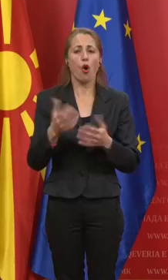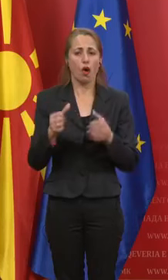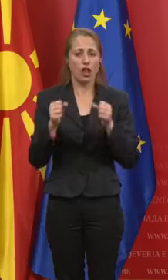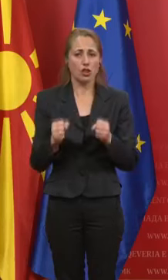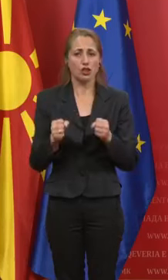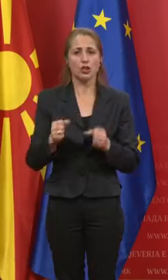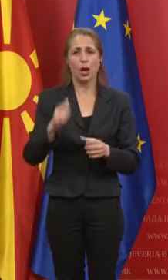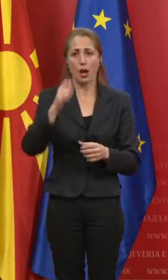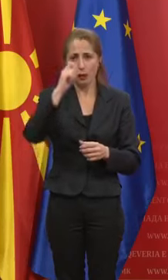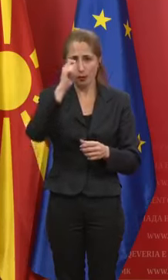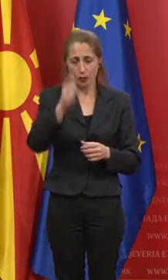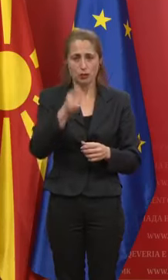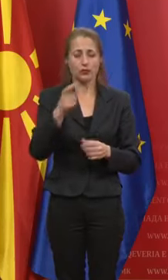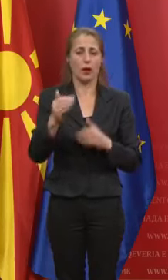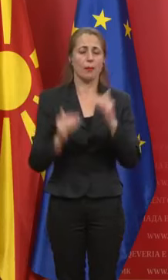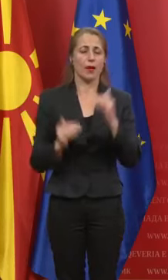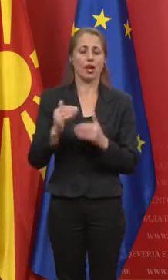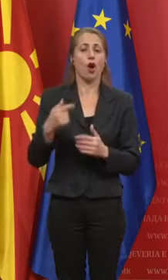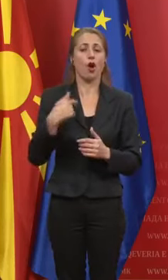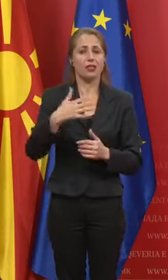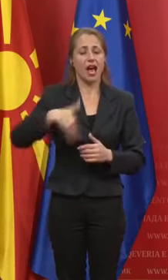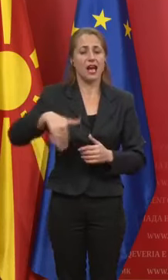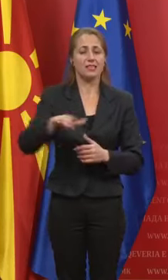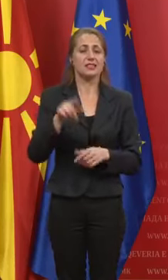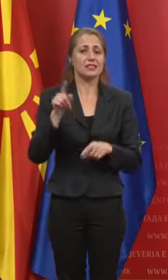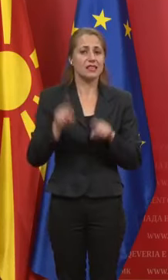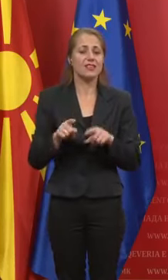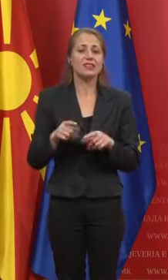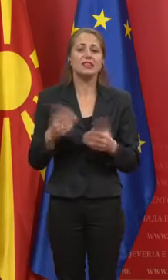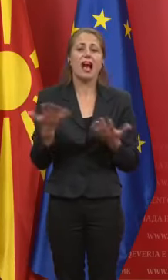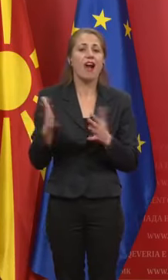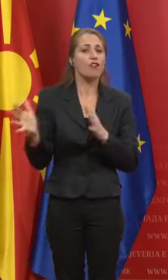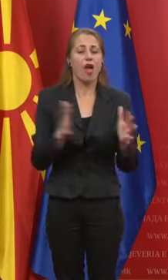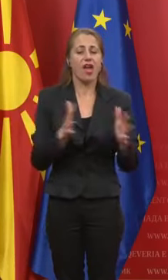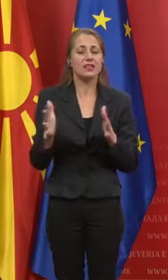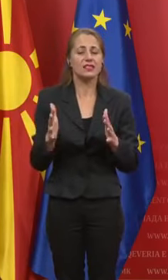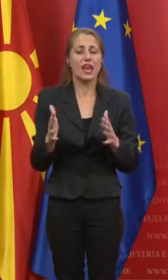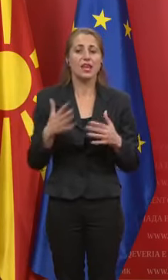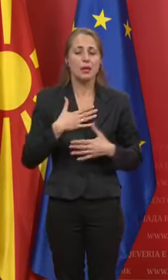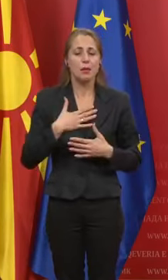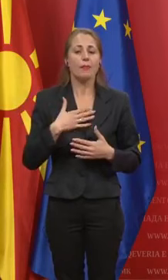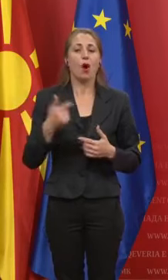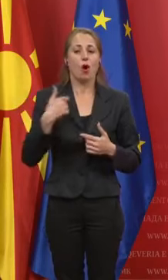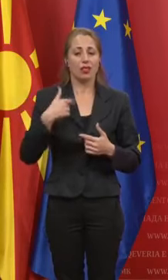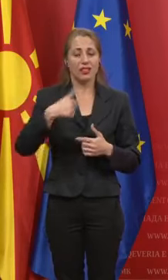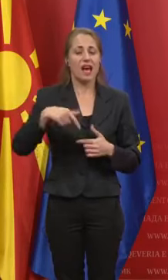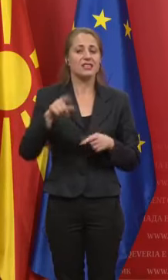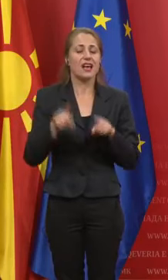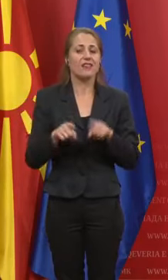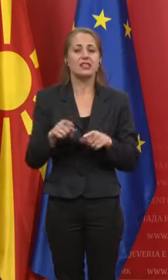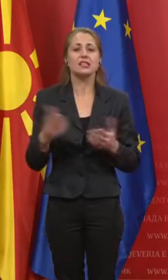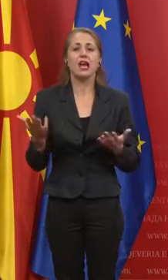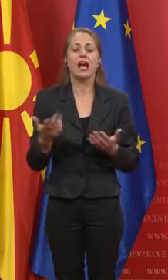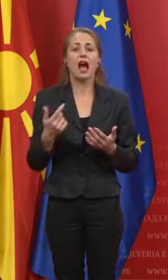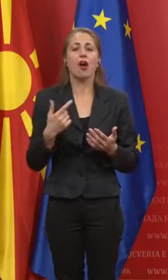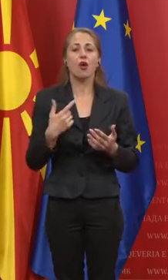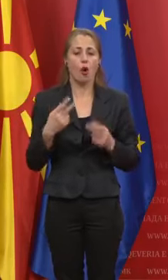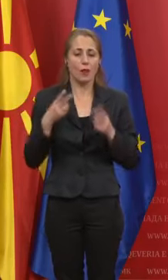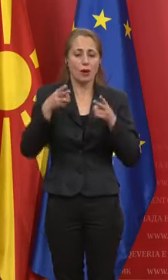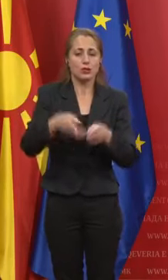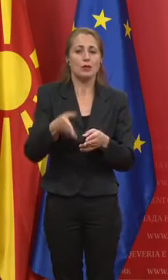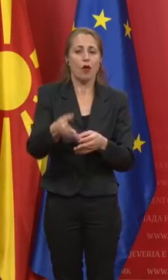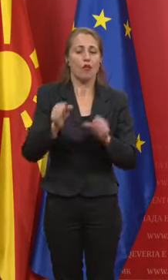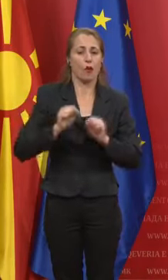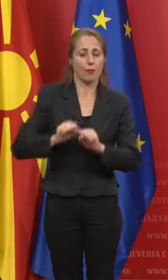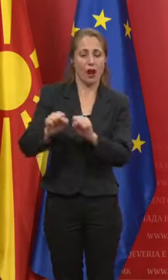препораките и мерките. Од нас зависи каква есен ќе имаме. Од нас зависи како ќе го премостиме и овој бран.